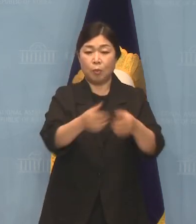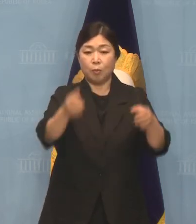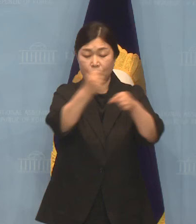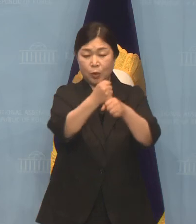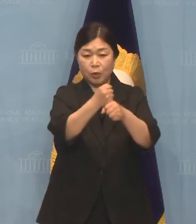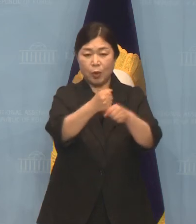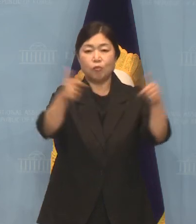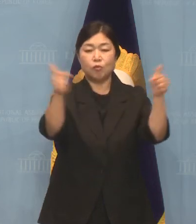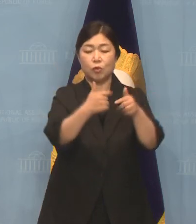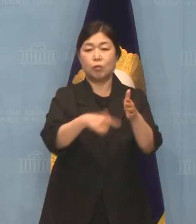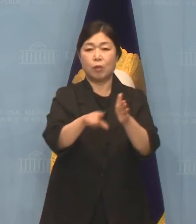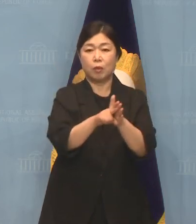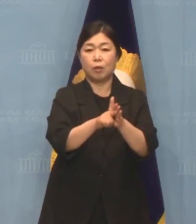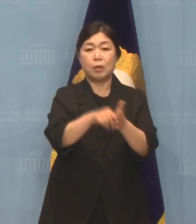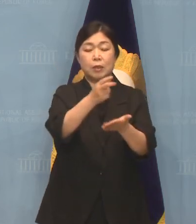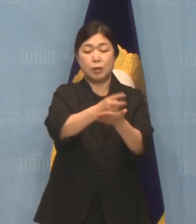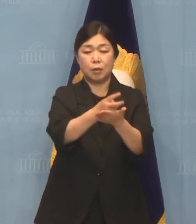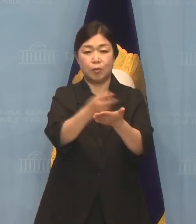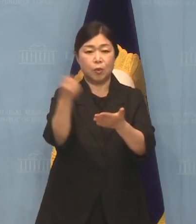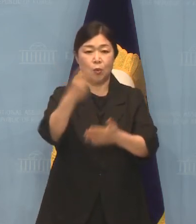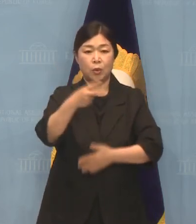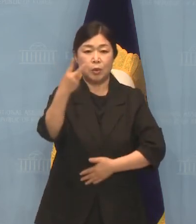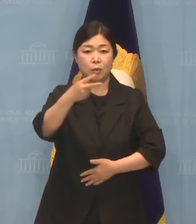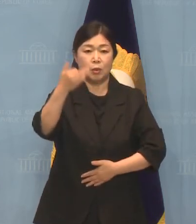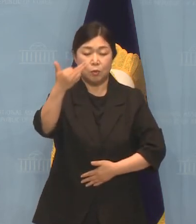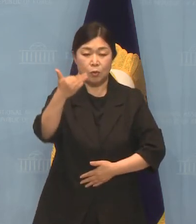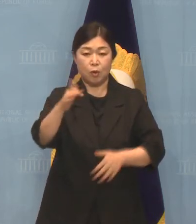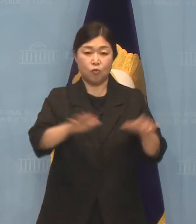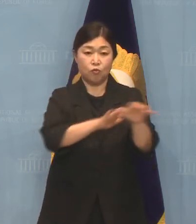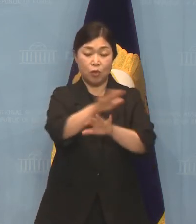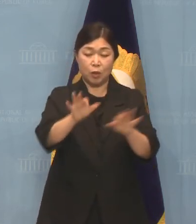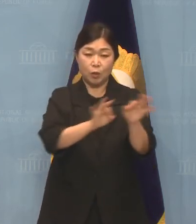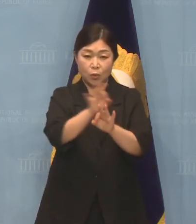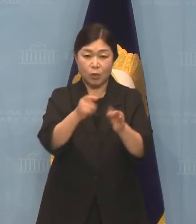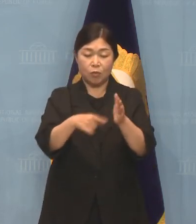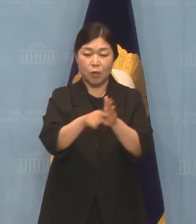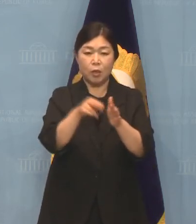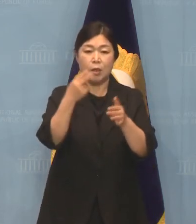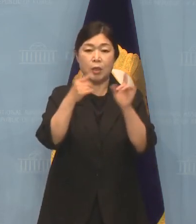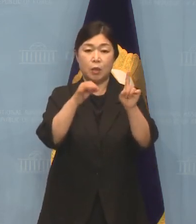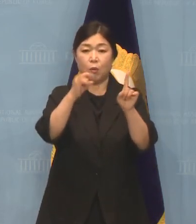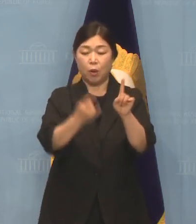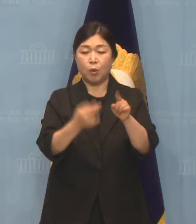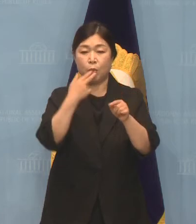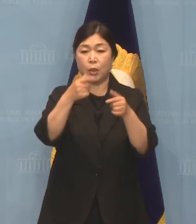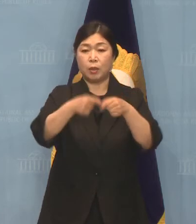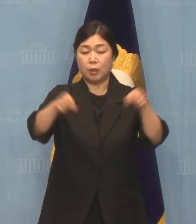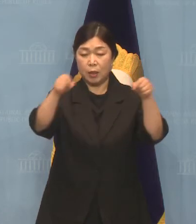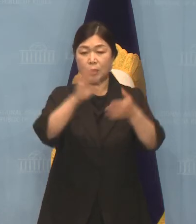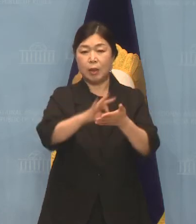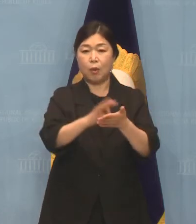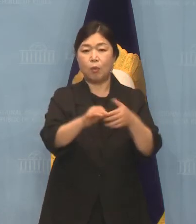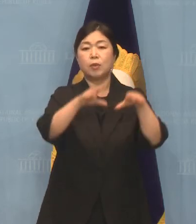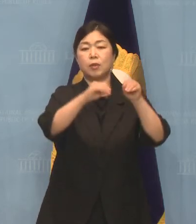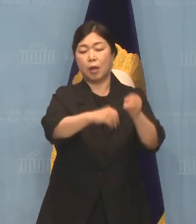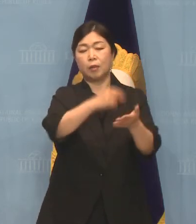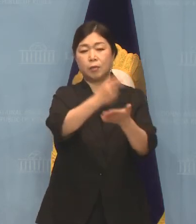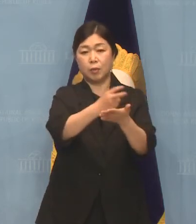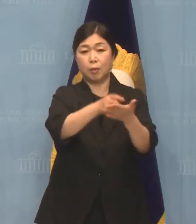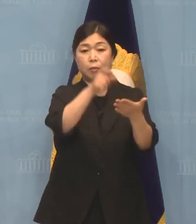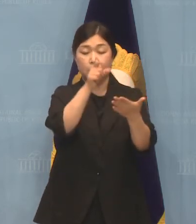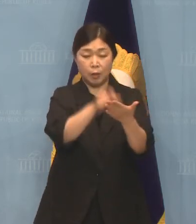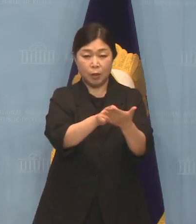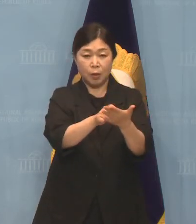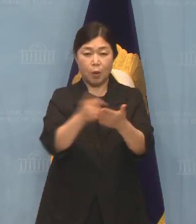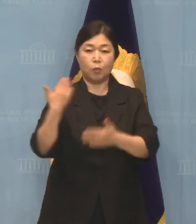지침과 2019년 순환 경제를 위한 일회용 플라스틱 사용 제한 지침을 살펴보는 최신